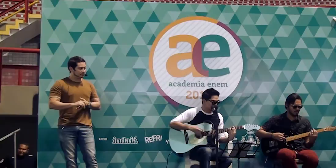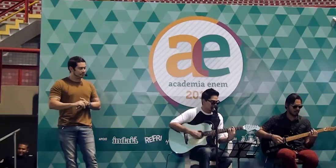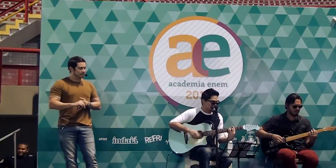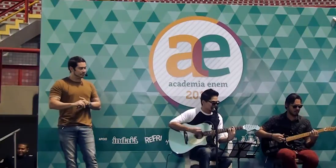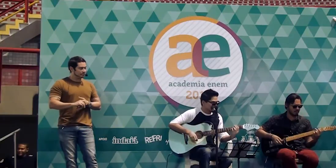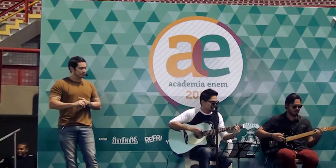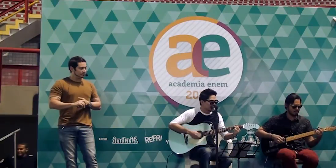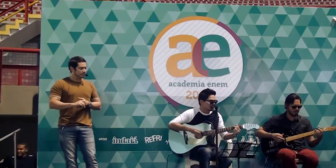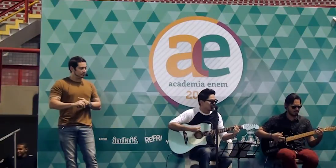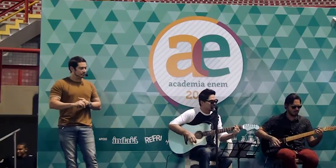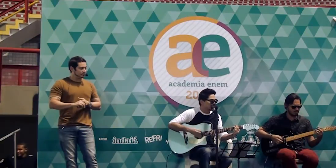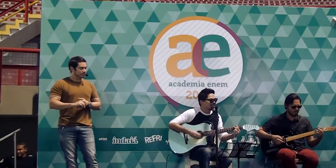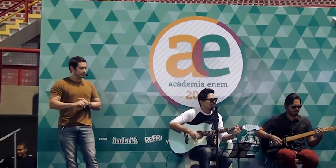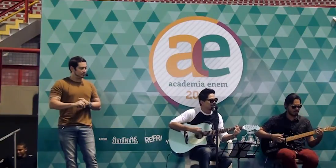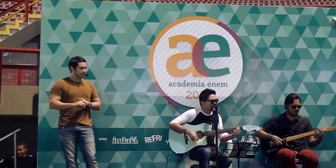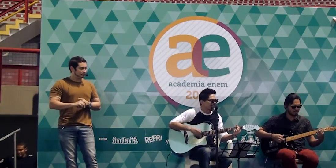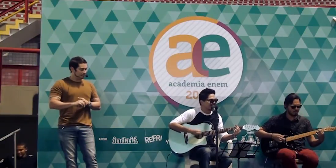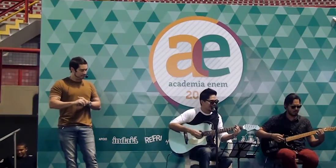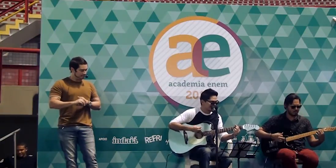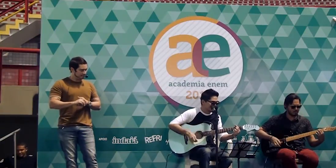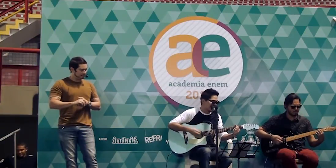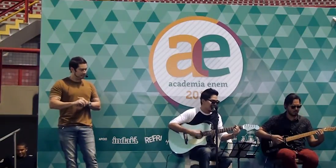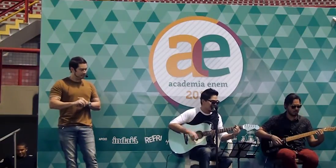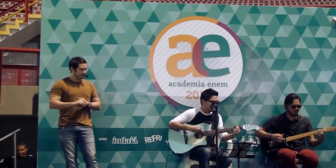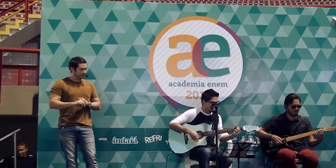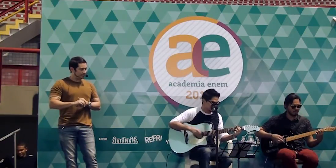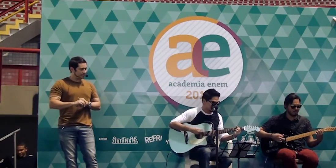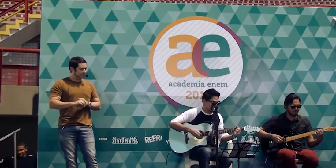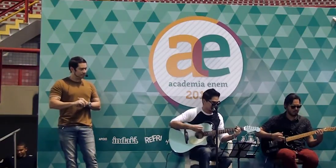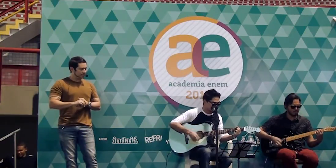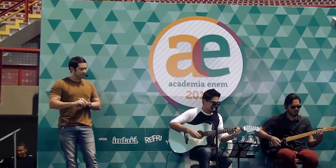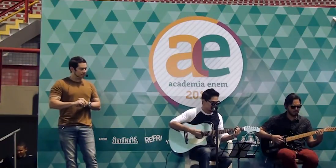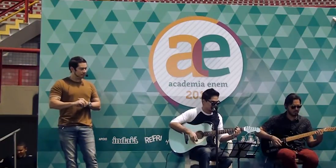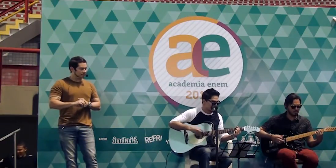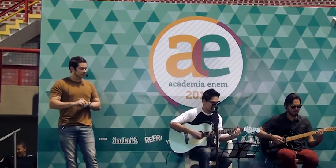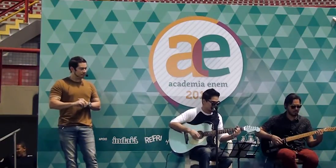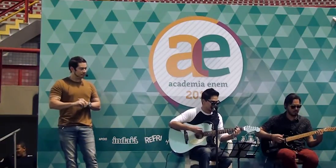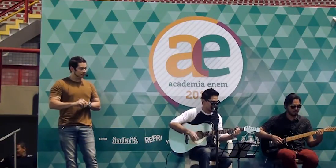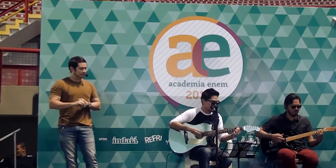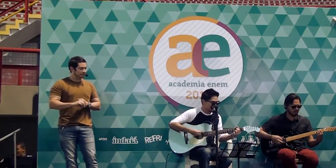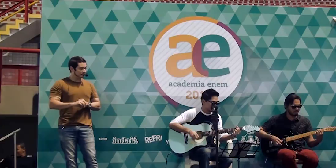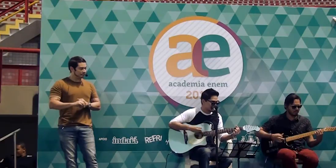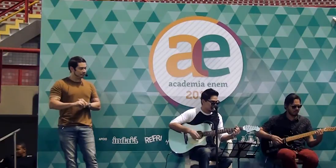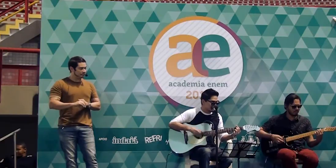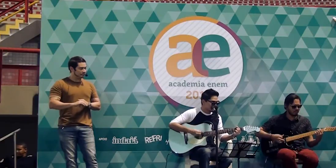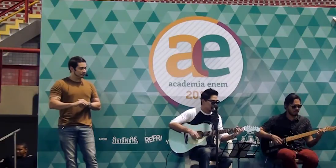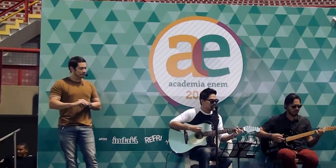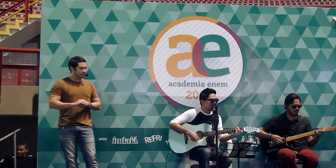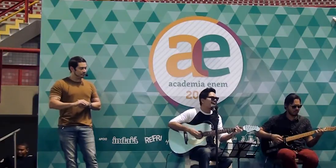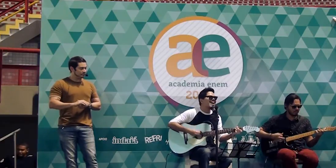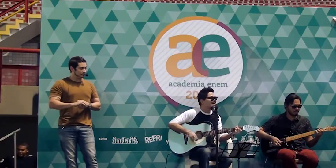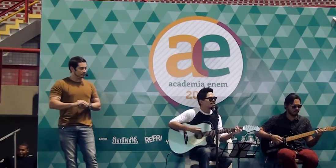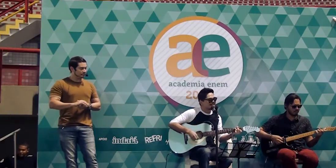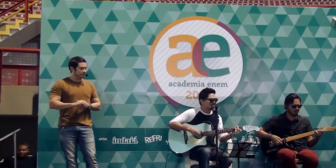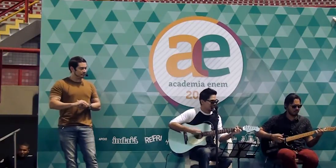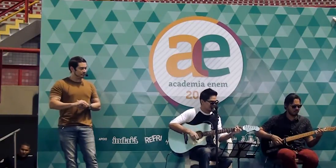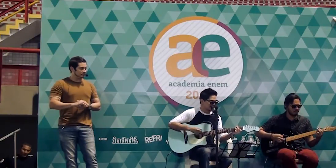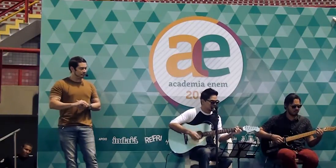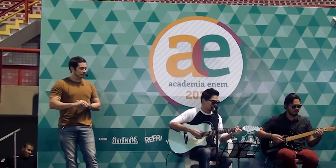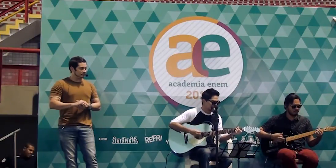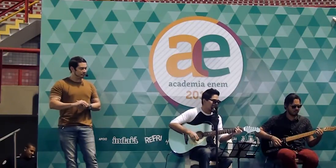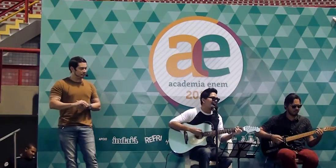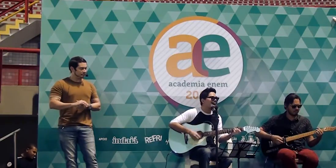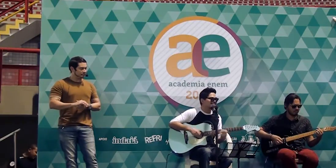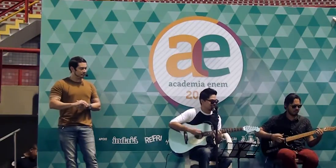rezar. E Santo Cristo não ia pra casa e a vontade começou a apertar. Eu vou me embora, eu vou ver